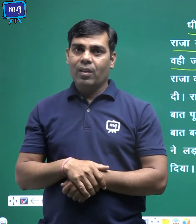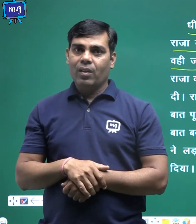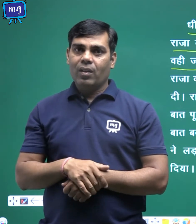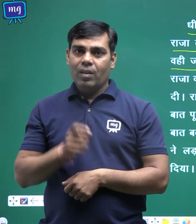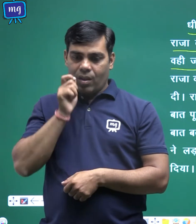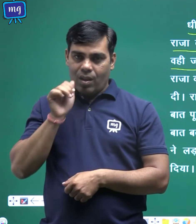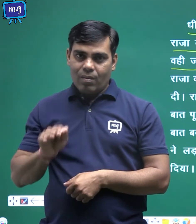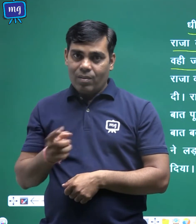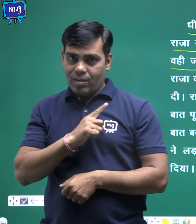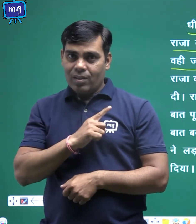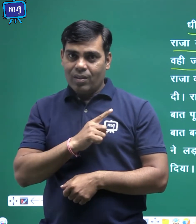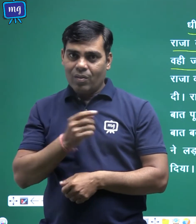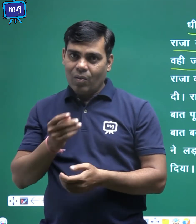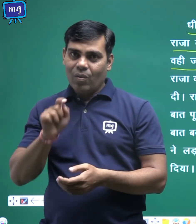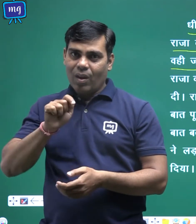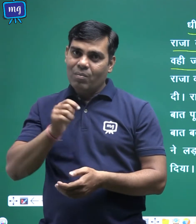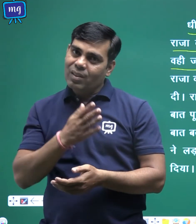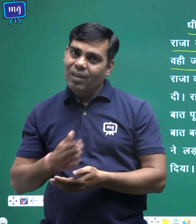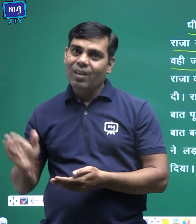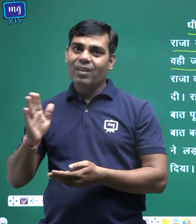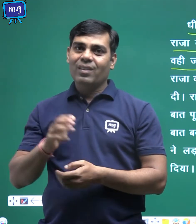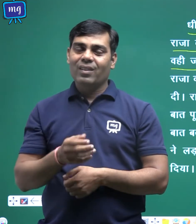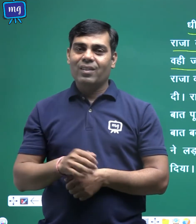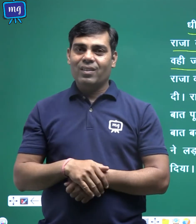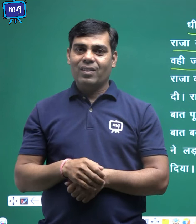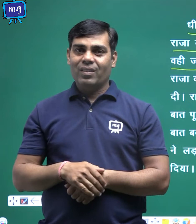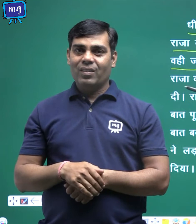इस बालक को नौकरी से निकाल दिया था।